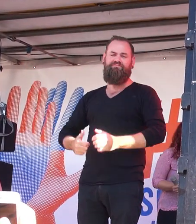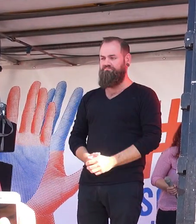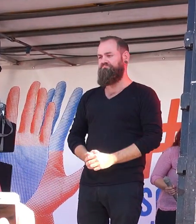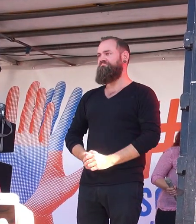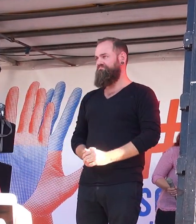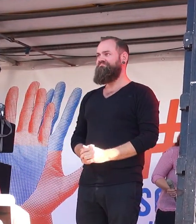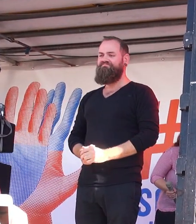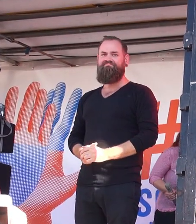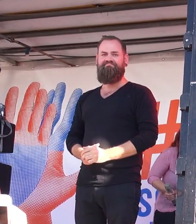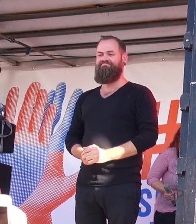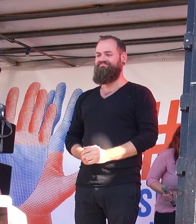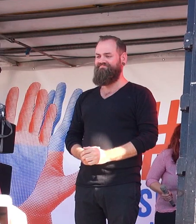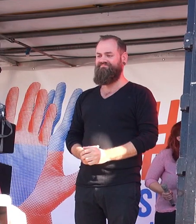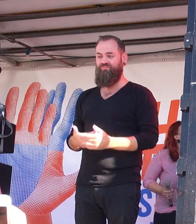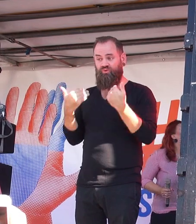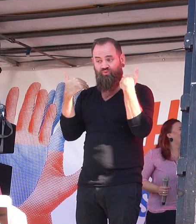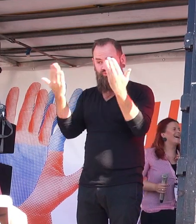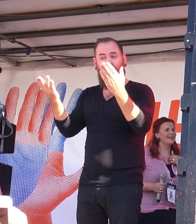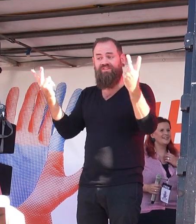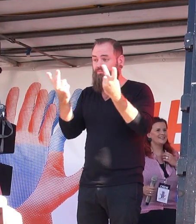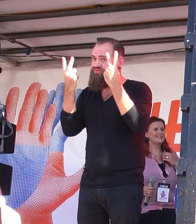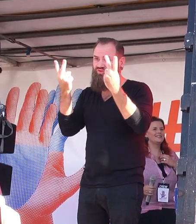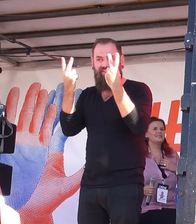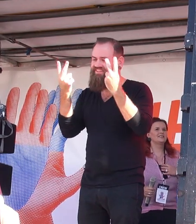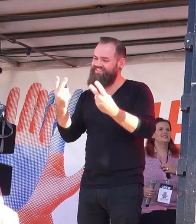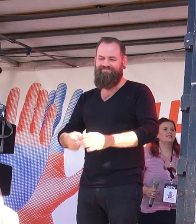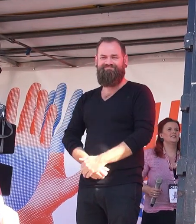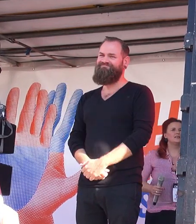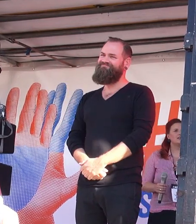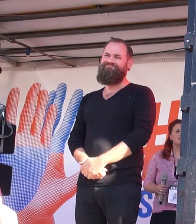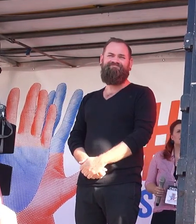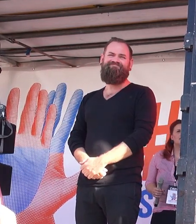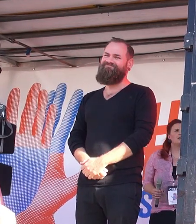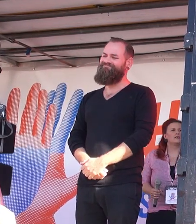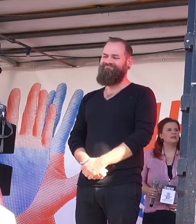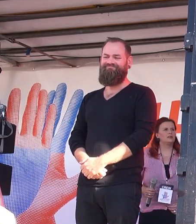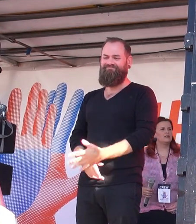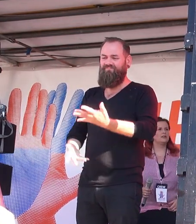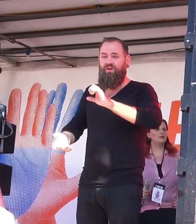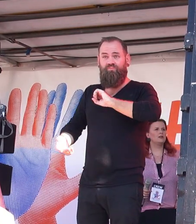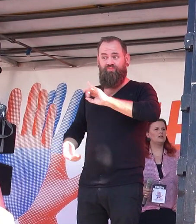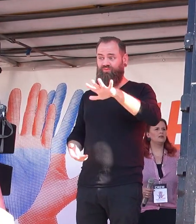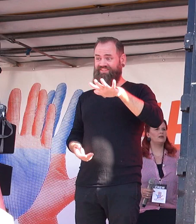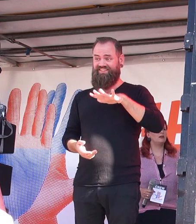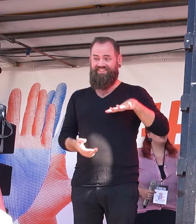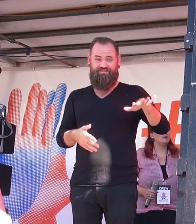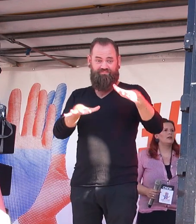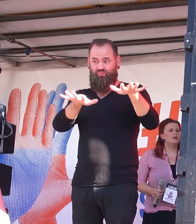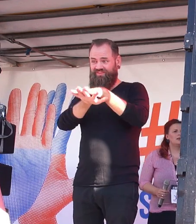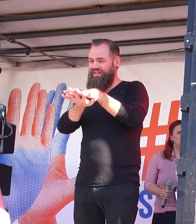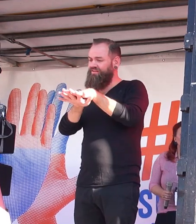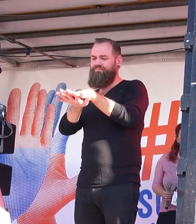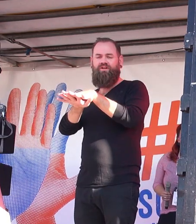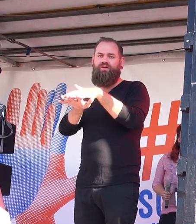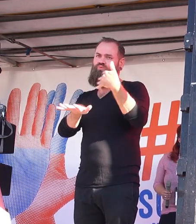Und das ist nicht selbstverständlich, dass das unteilbar auch für Muslime in unserem Land gilt. Und viele muslimische Gemeinden sind hier